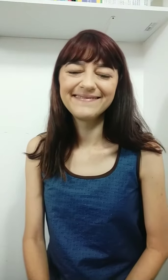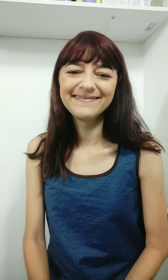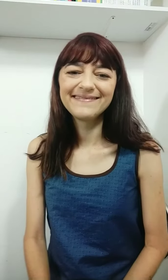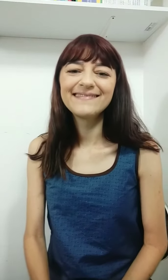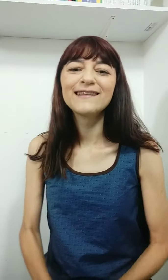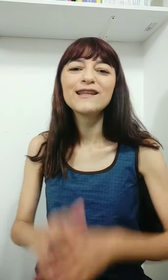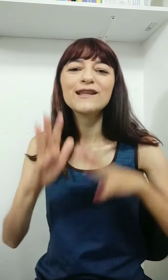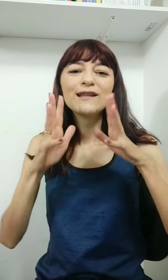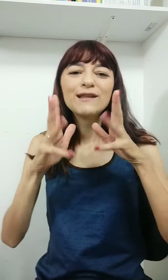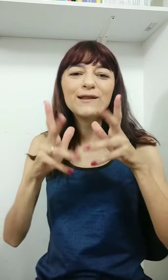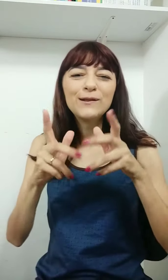é?